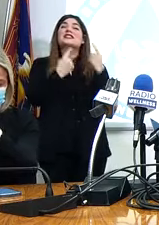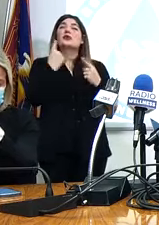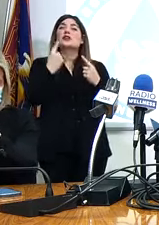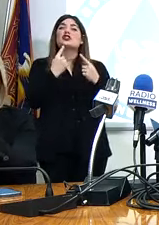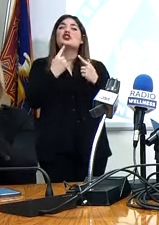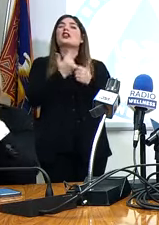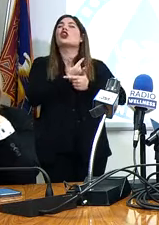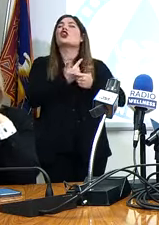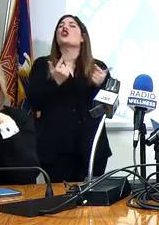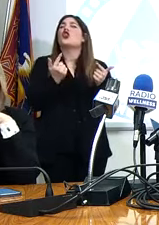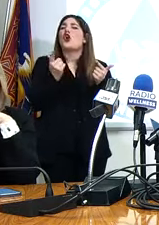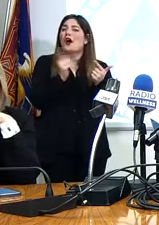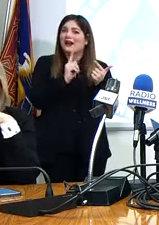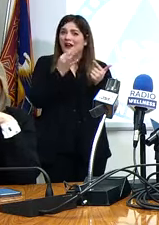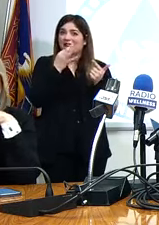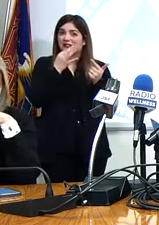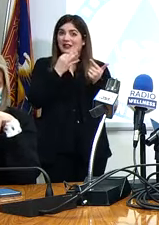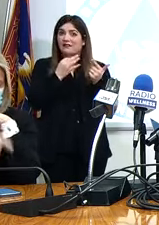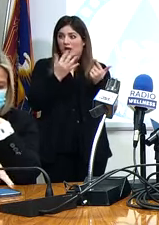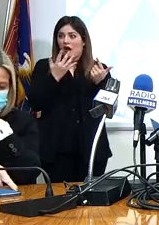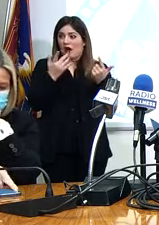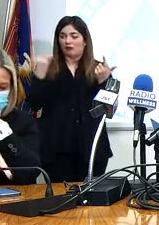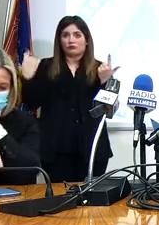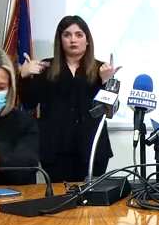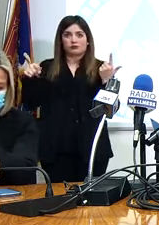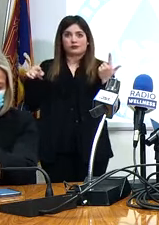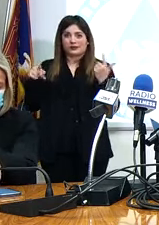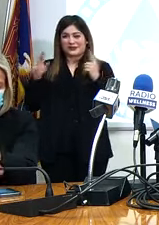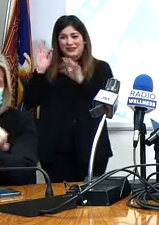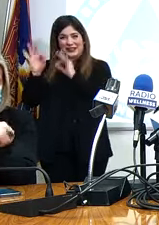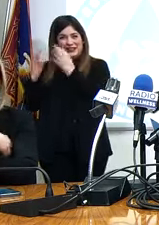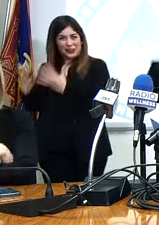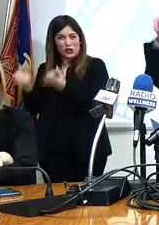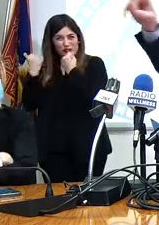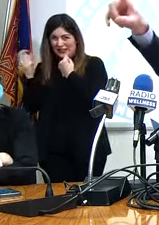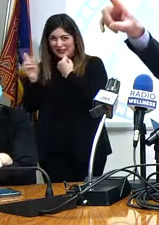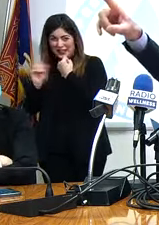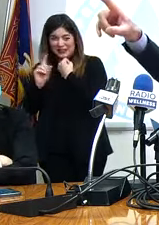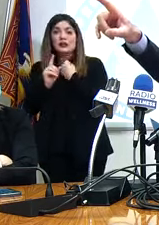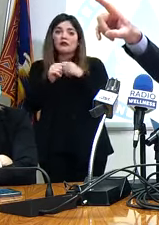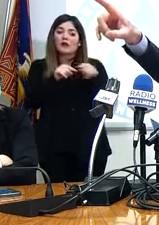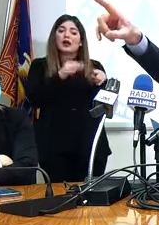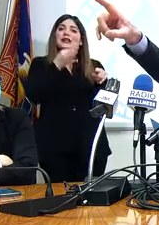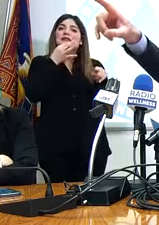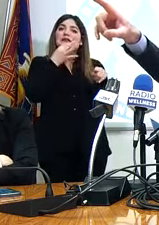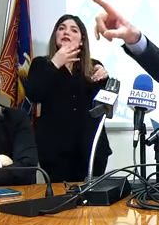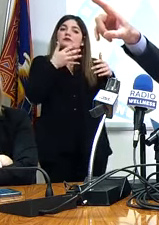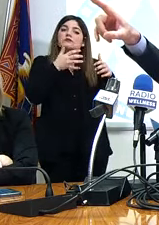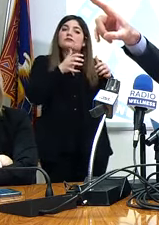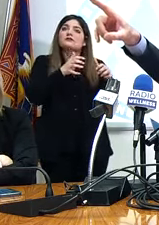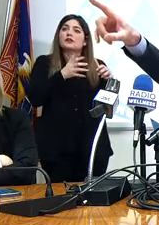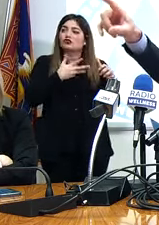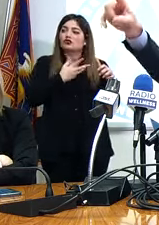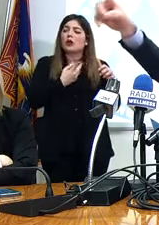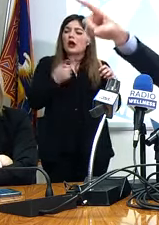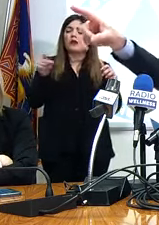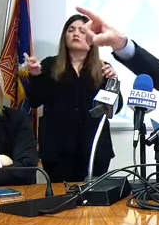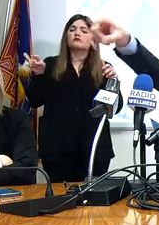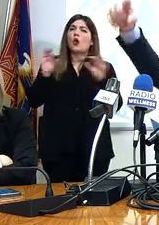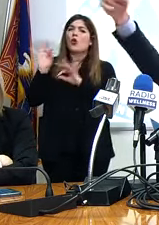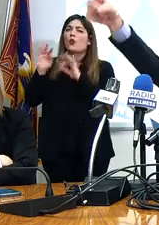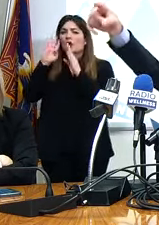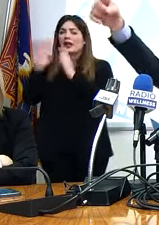cala come si sta calando in queste ore vuol dire che abbiamo una prospettiva di terapie intensive che sarà in